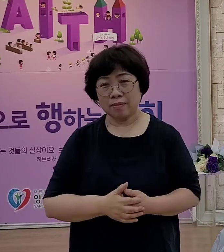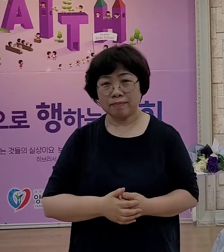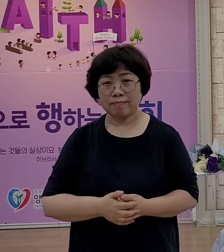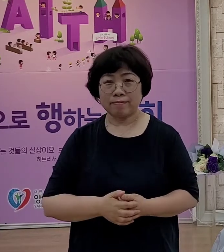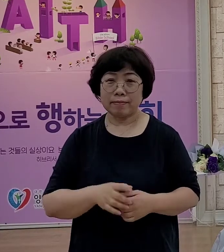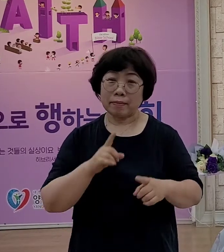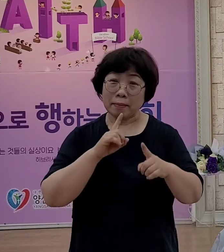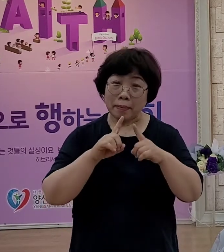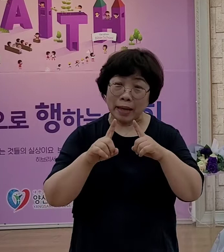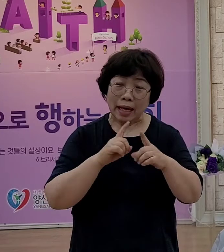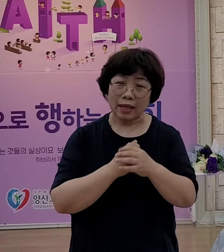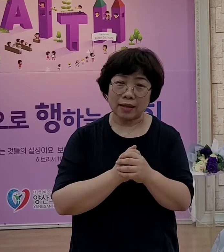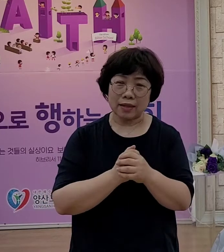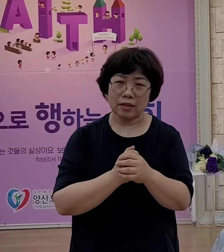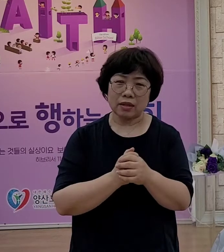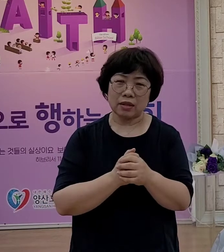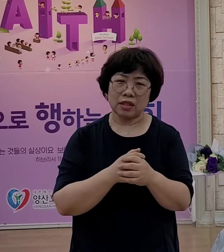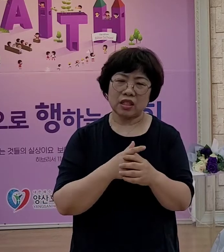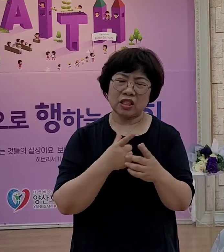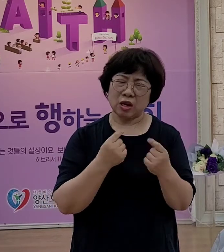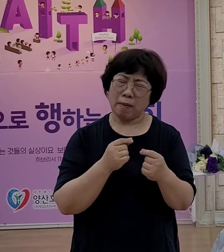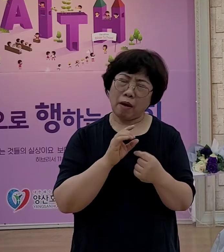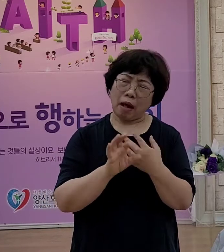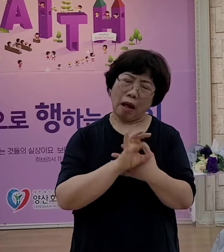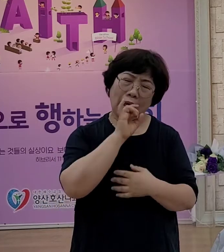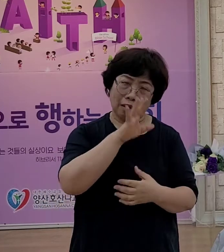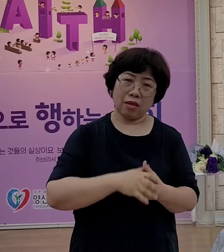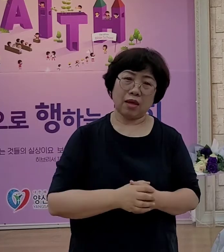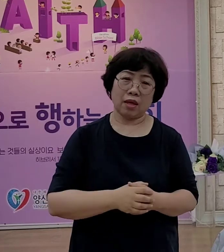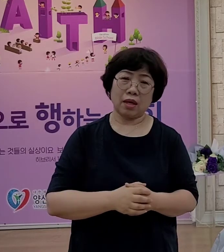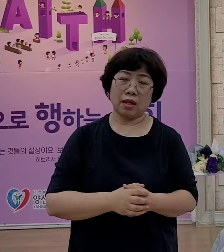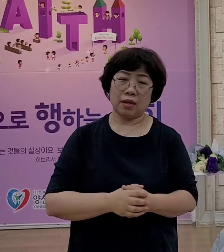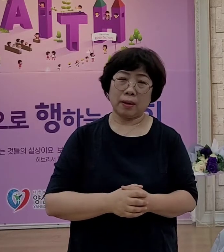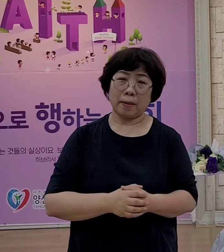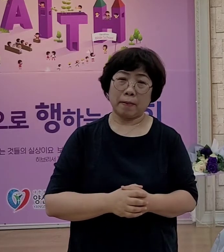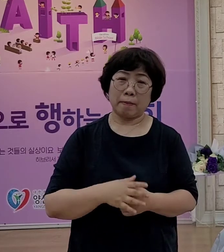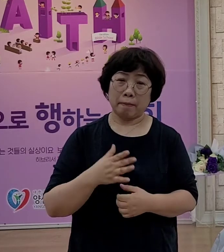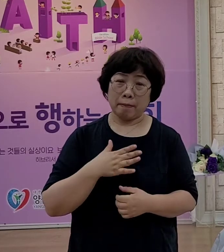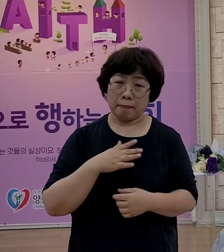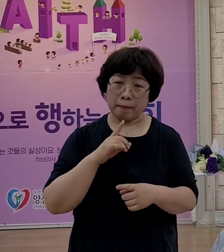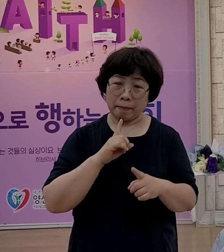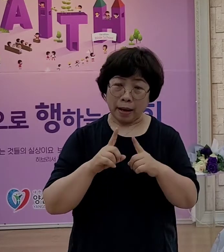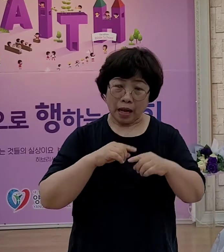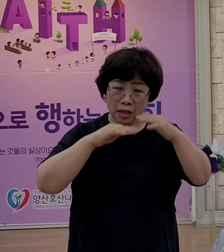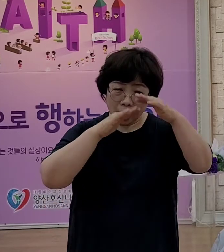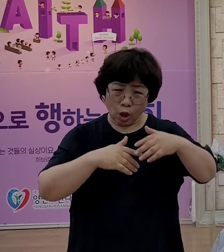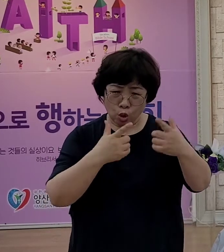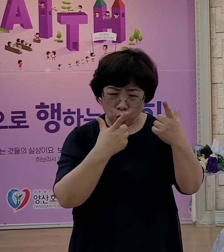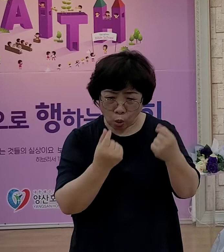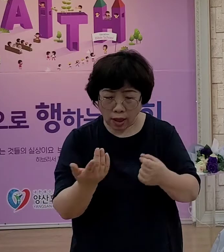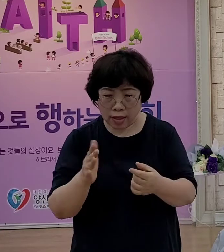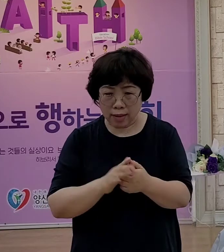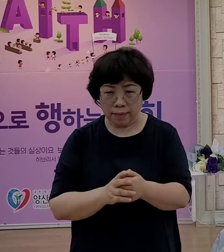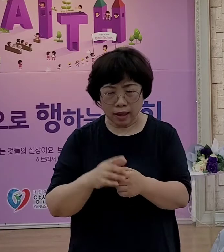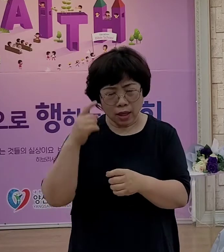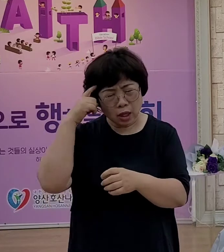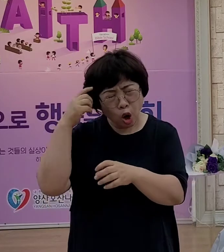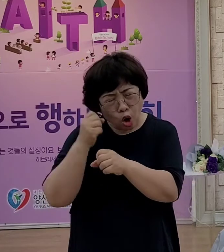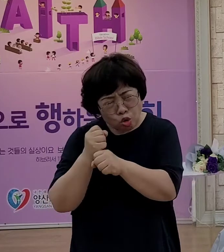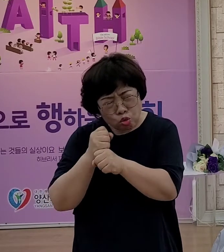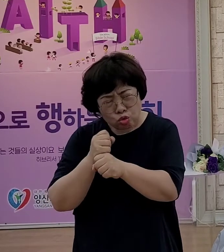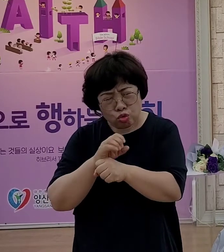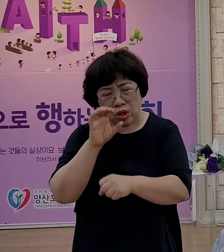여러분, 말은 그렇게 하는 게 아니에요. 같은 말을 하더라도 연구하고 또 연습해야